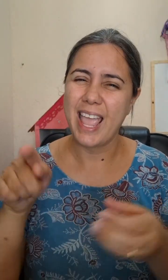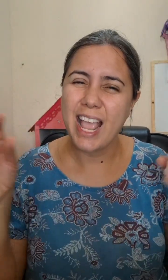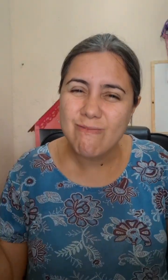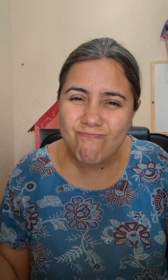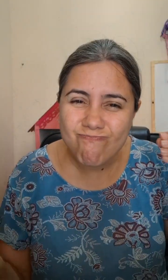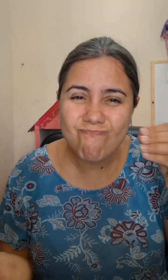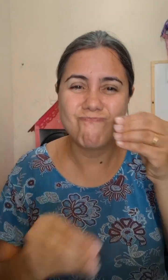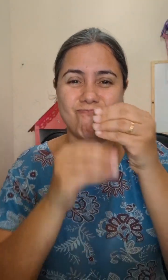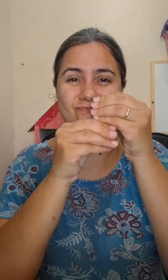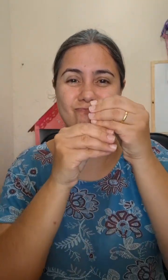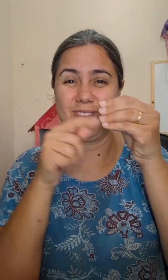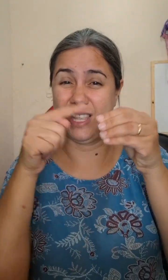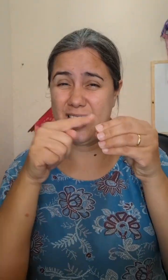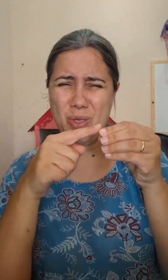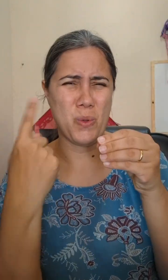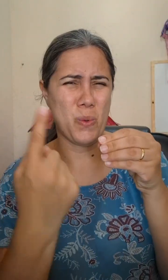ajudar, para que ele estivesse completo.